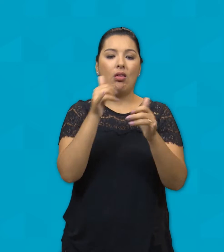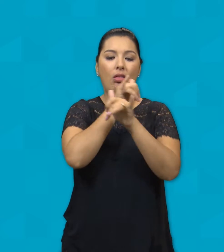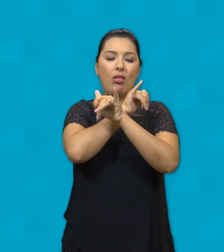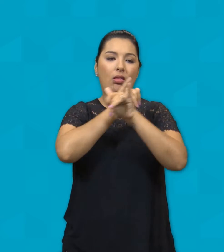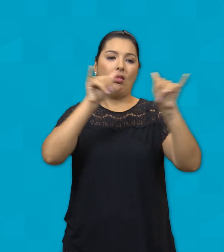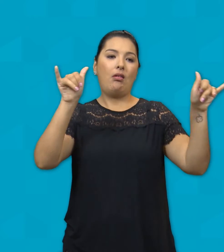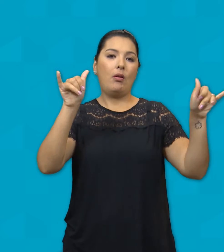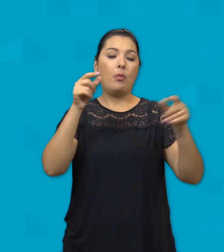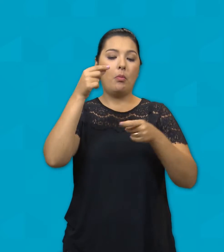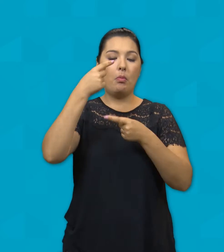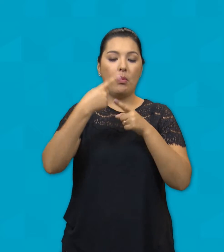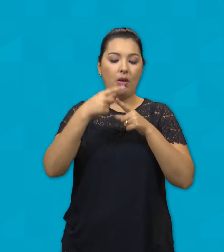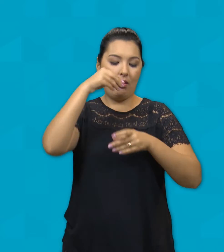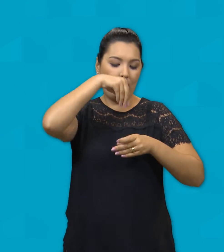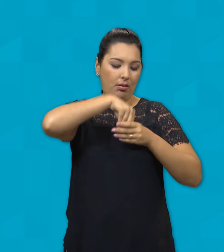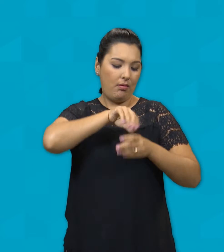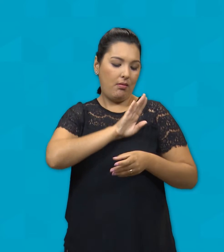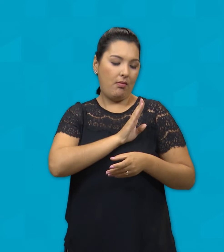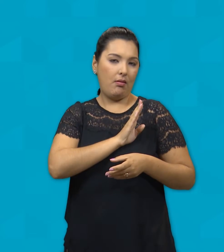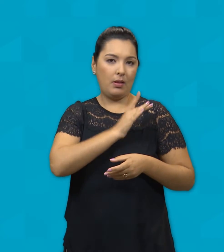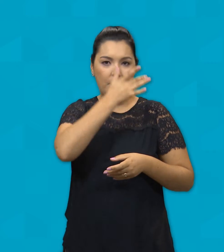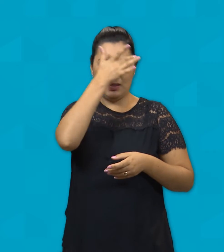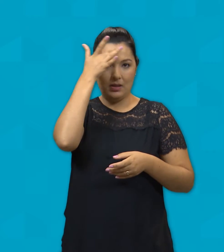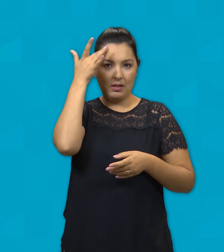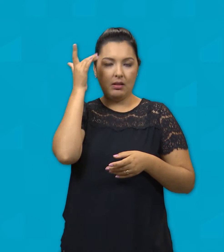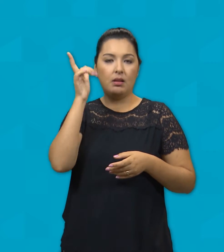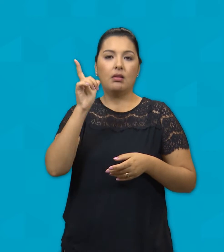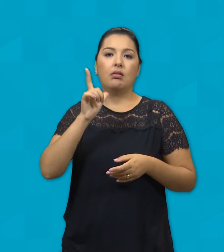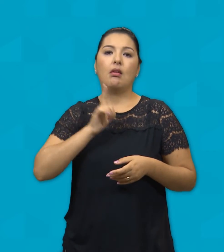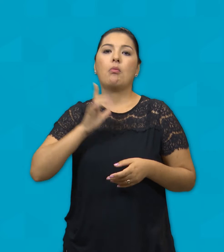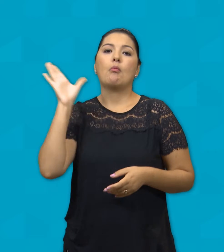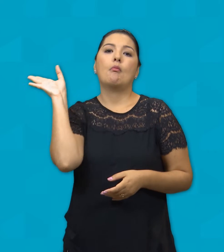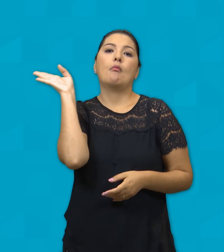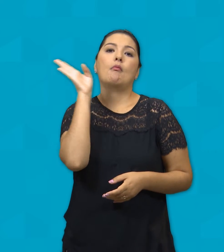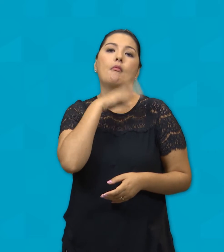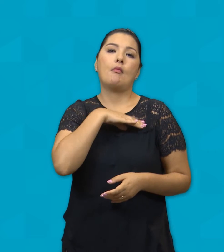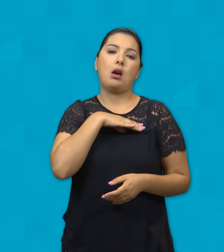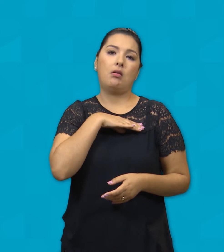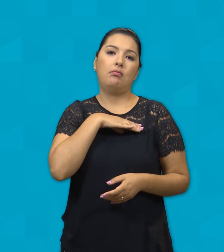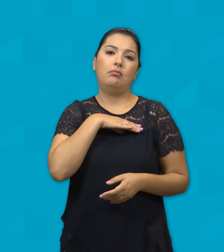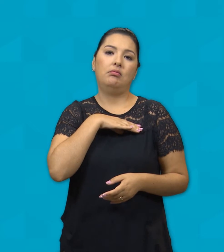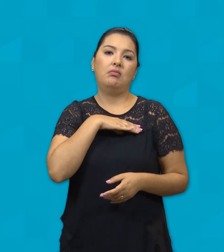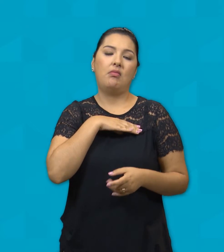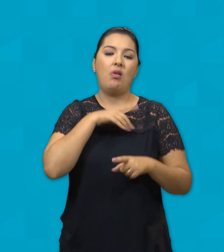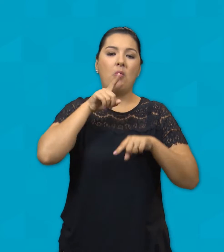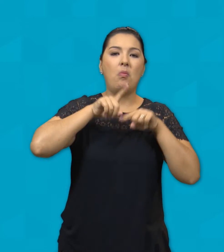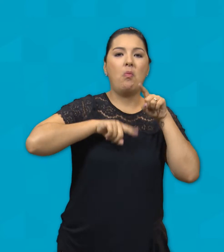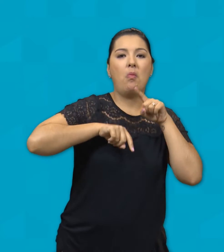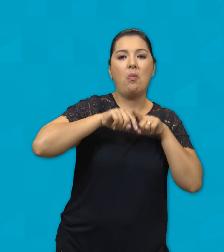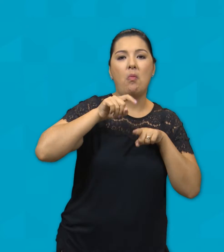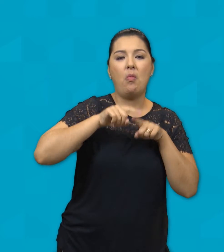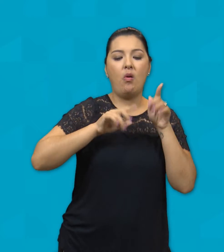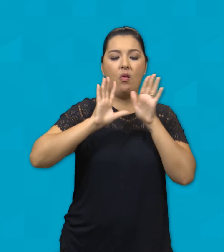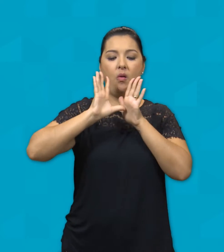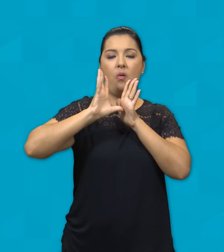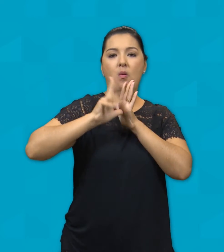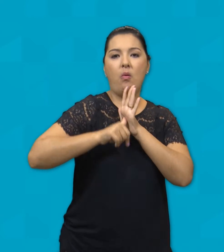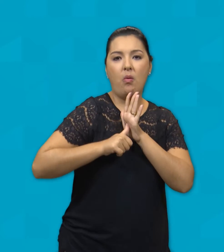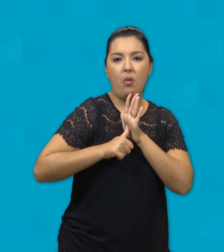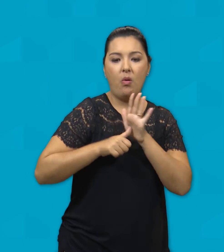de dentro do coração humano que saem as más intenções, imoralidades,